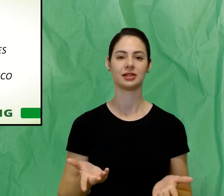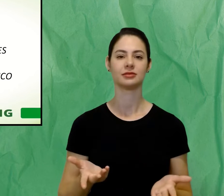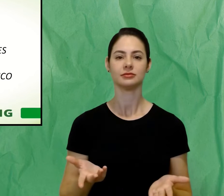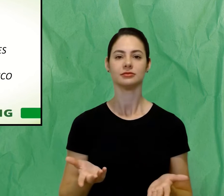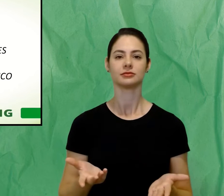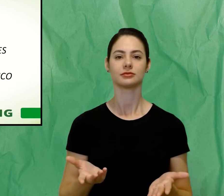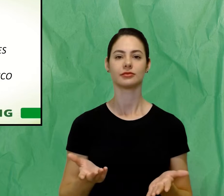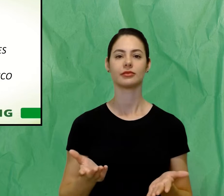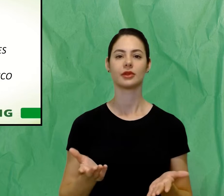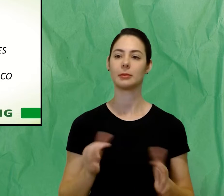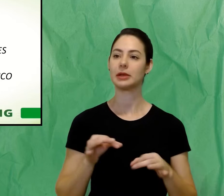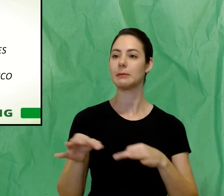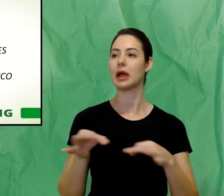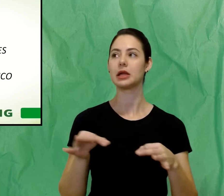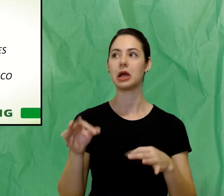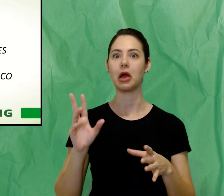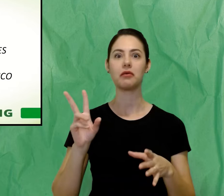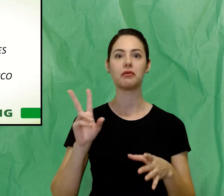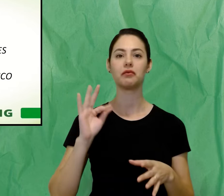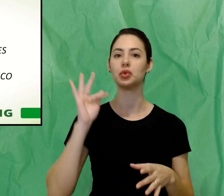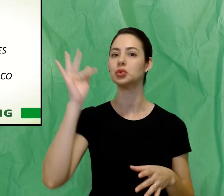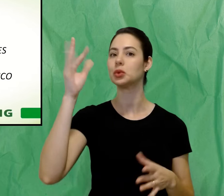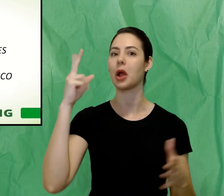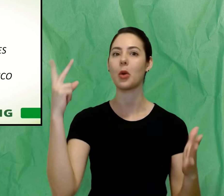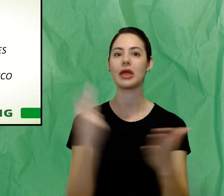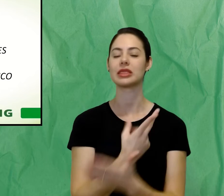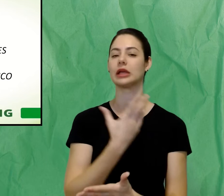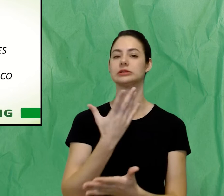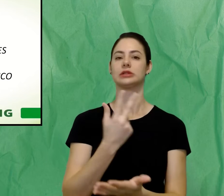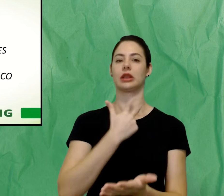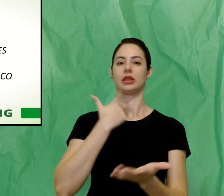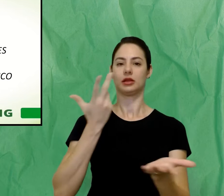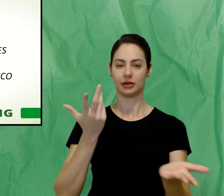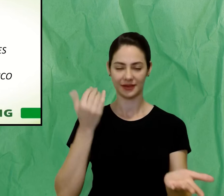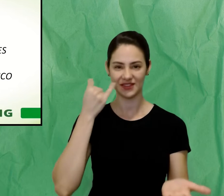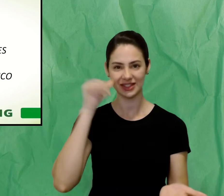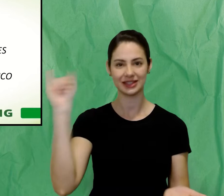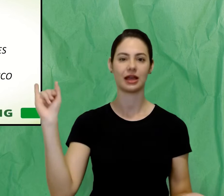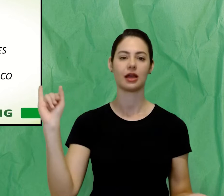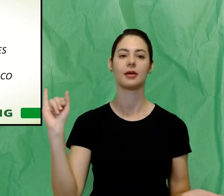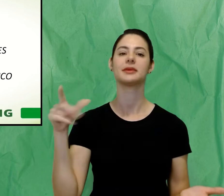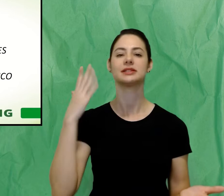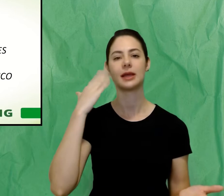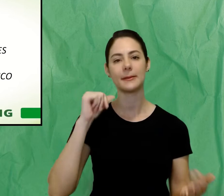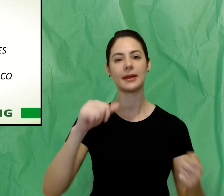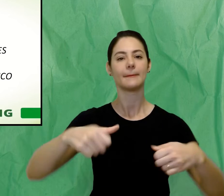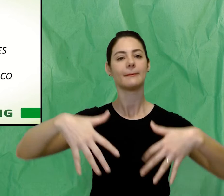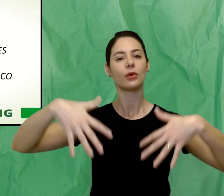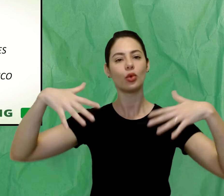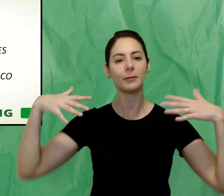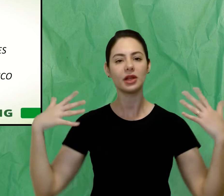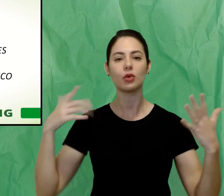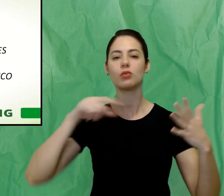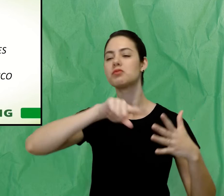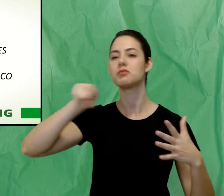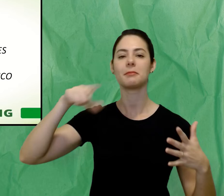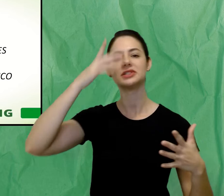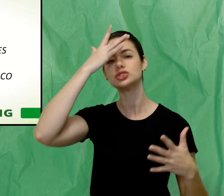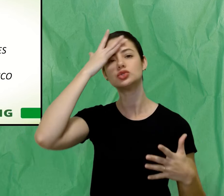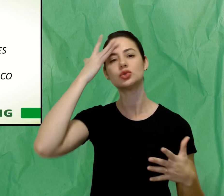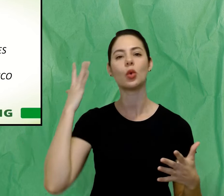perdão da redundância, para eventuais momentos como esse. Primeiro, nós devemos saber para qual público nós